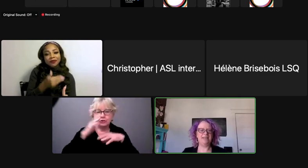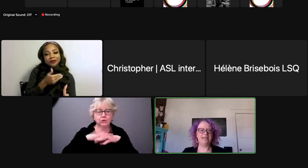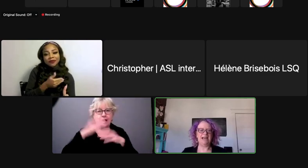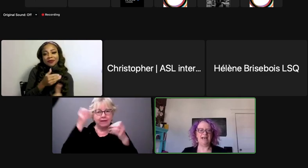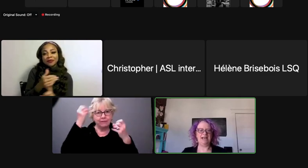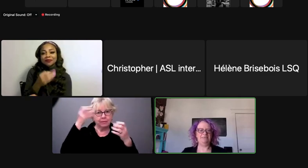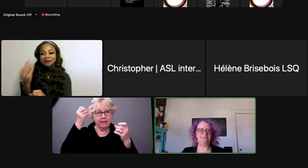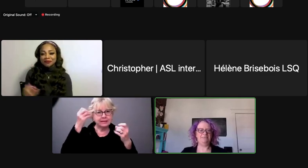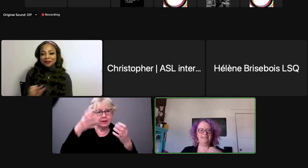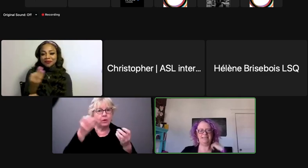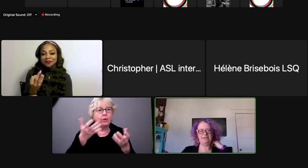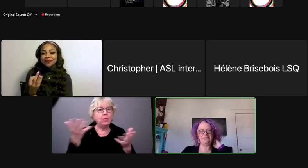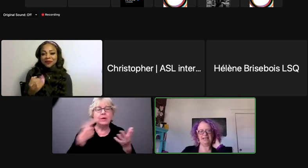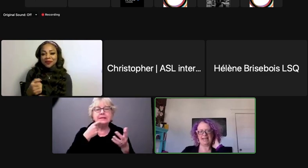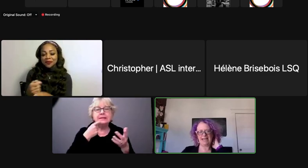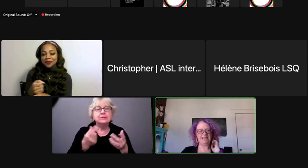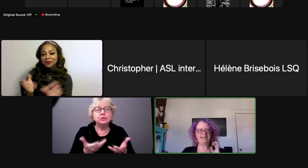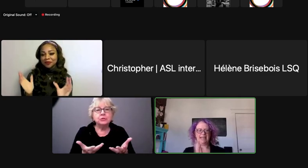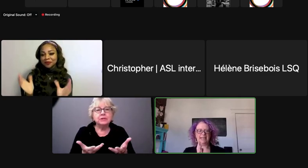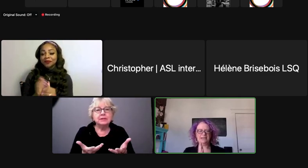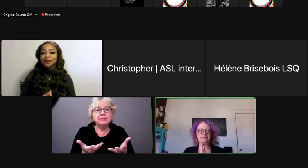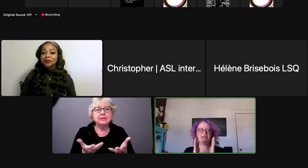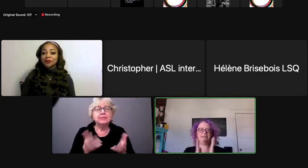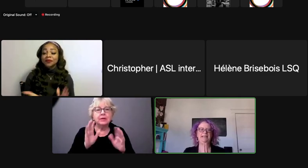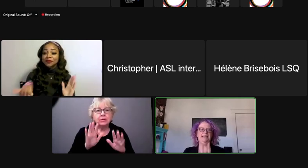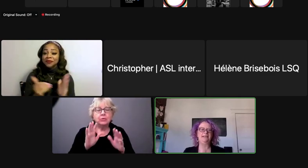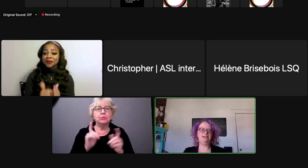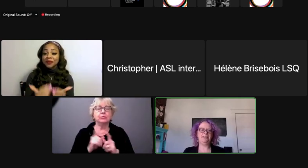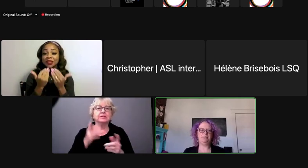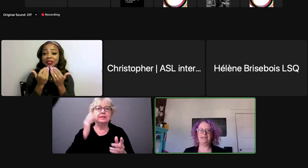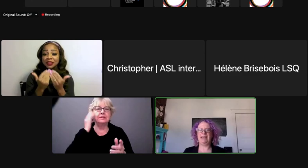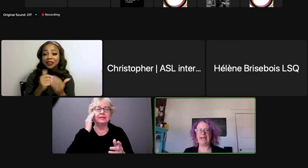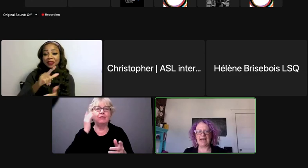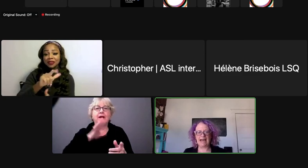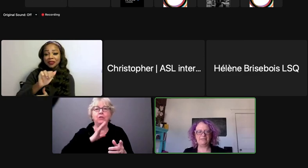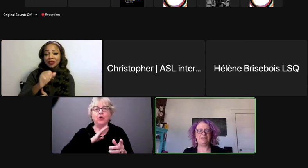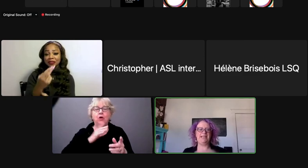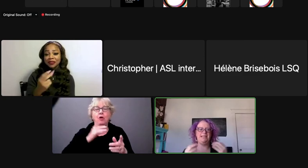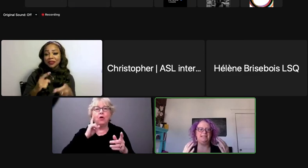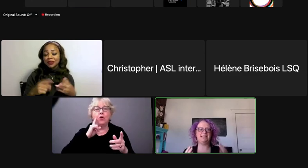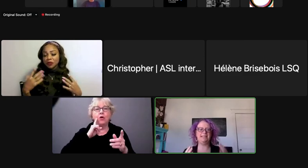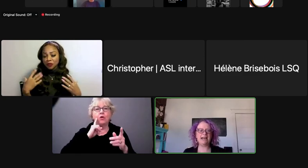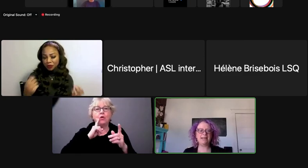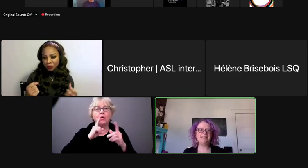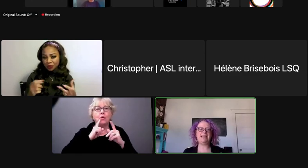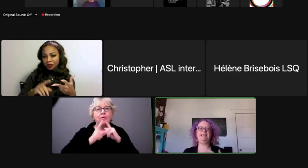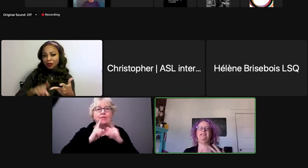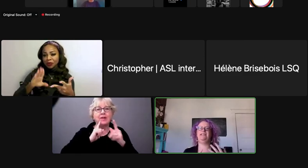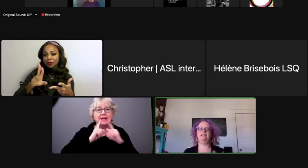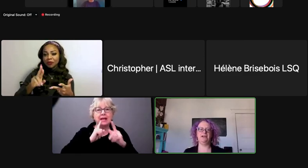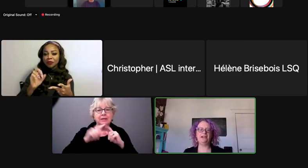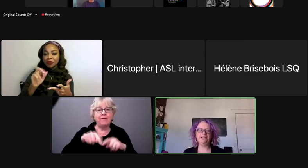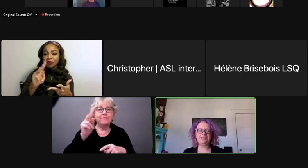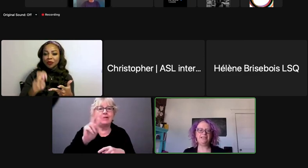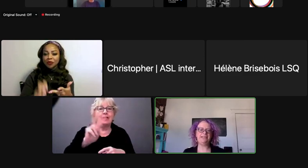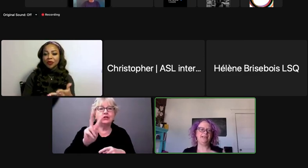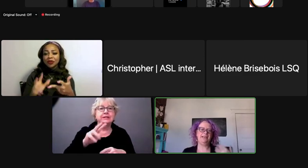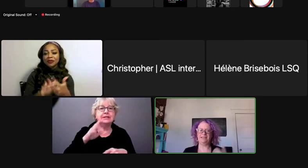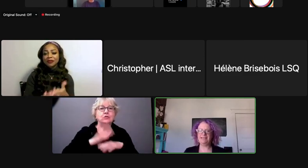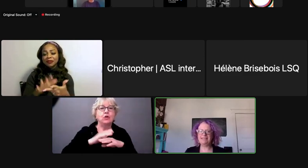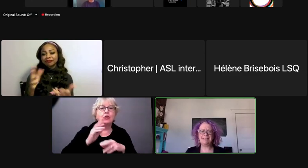ont été fournies aujourd'hui et sachez que nous avons nos conversations du vendredi où nous révisons